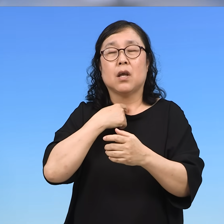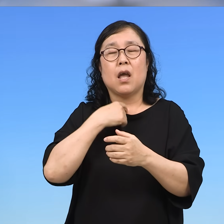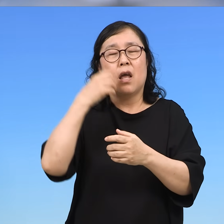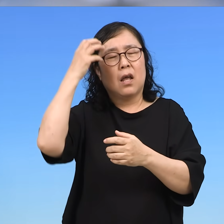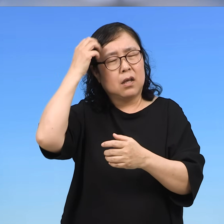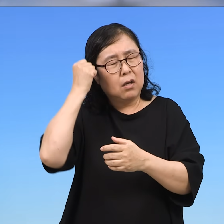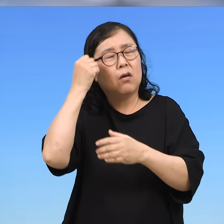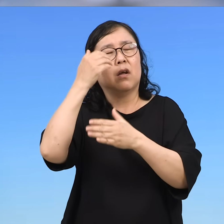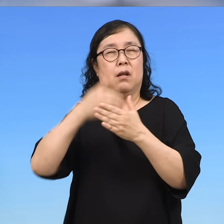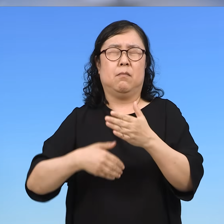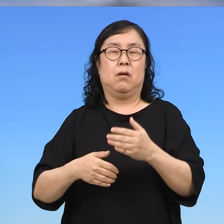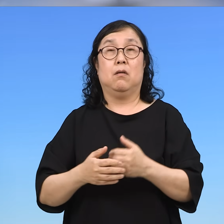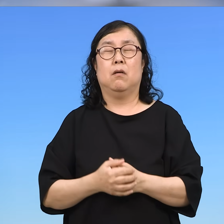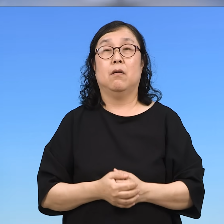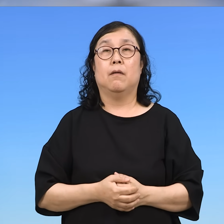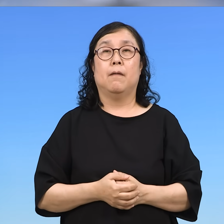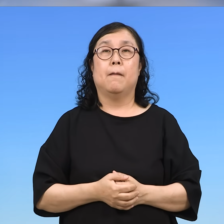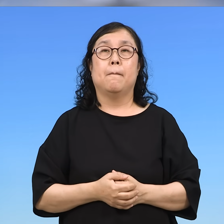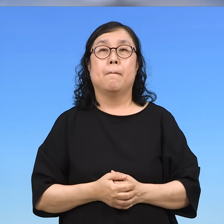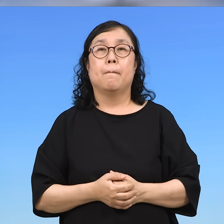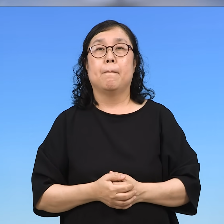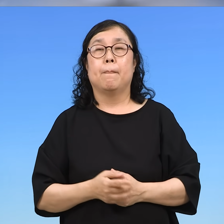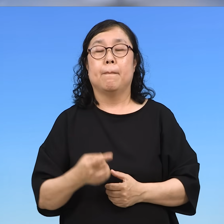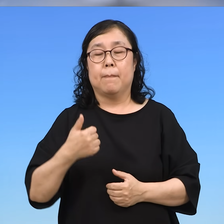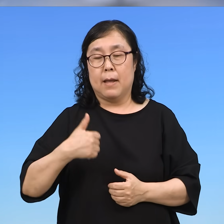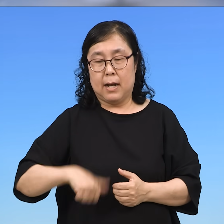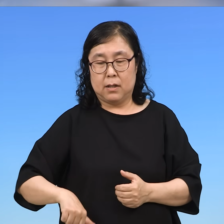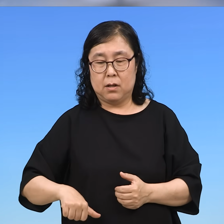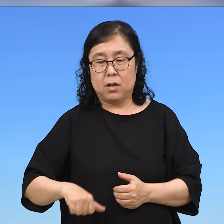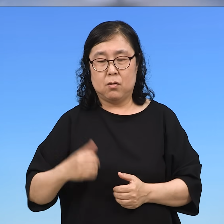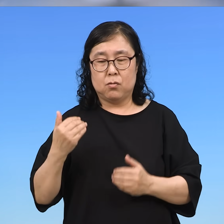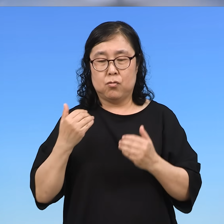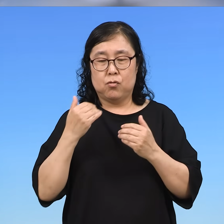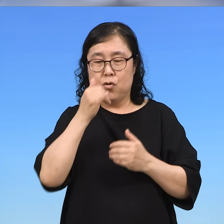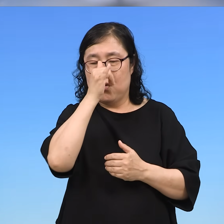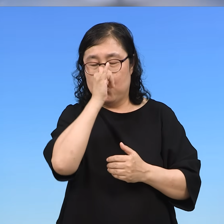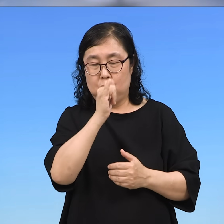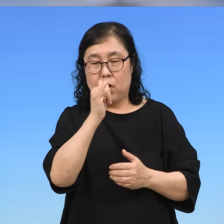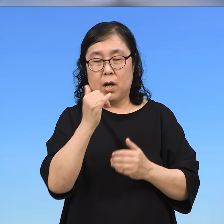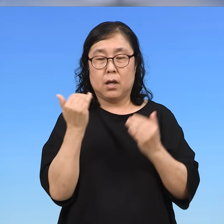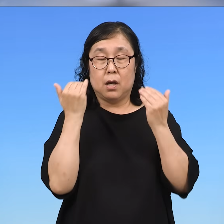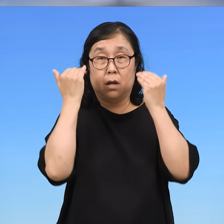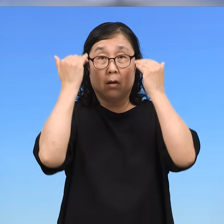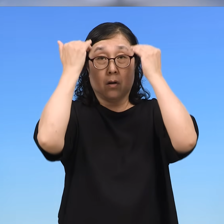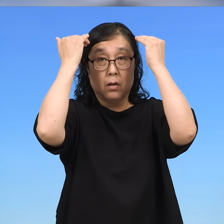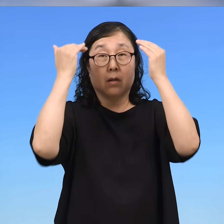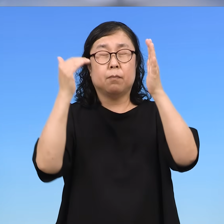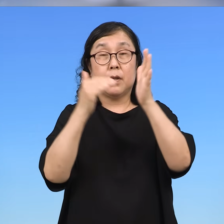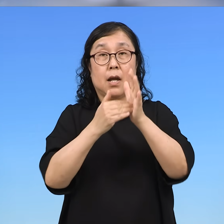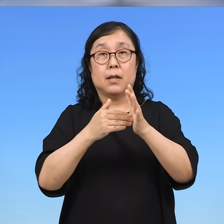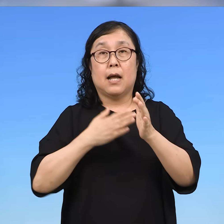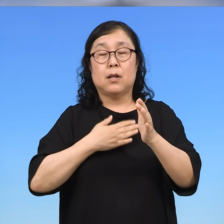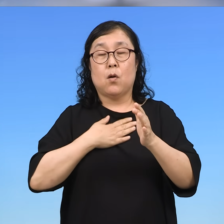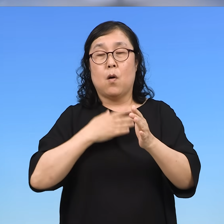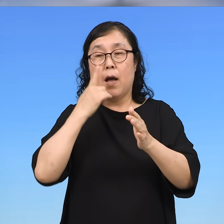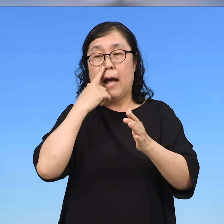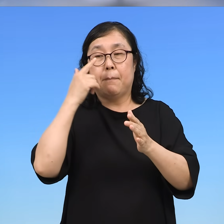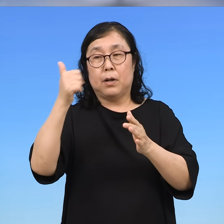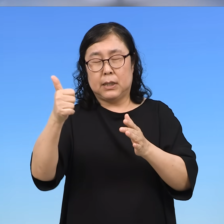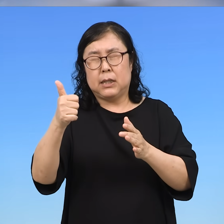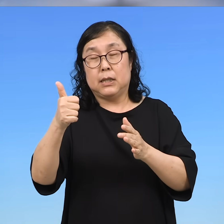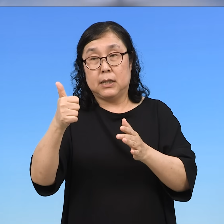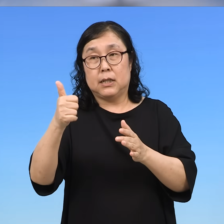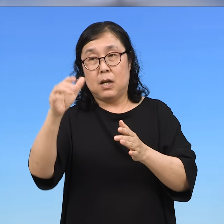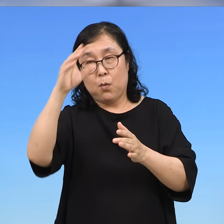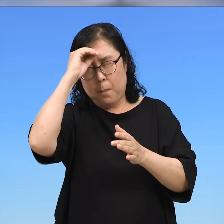겁니다. 그런데 이 아들도 참 훌륭하게 컸지 않습니까? 아버지 뒤를 이어서 이제 나도 이제